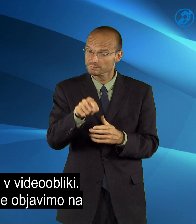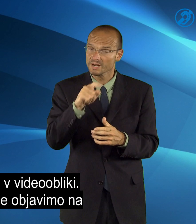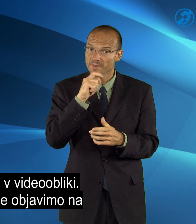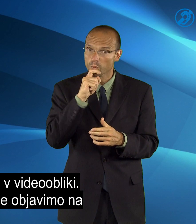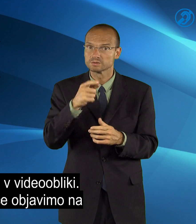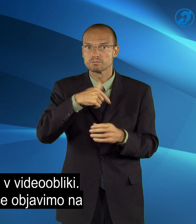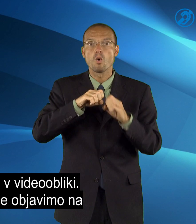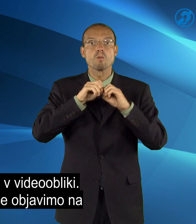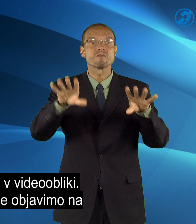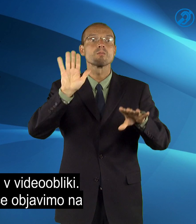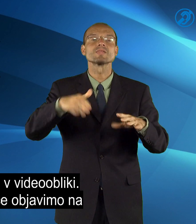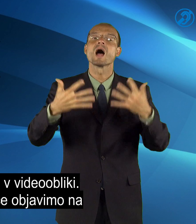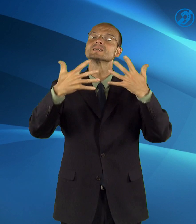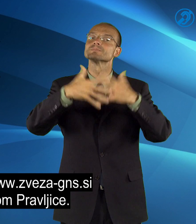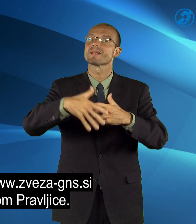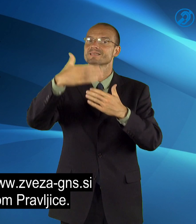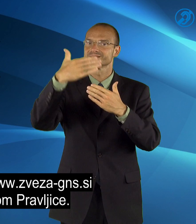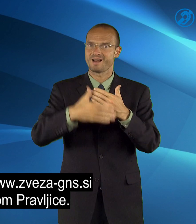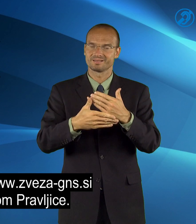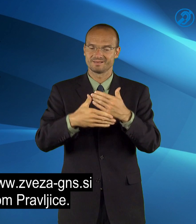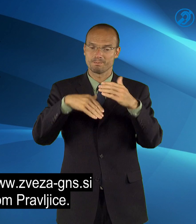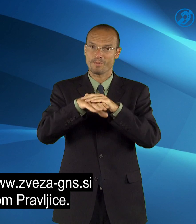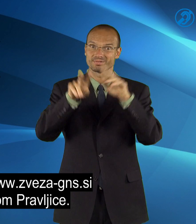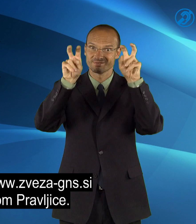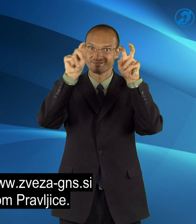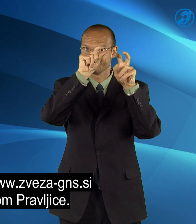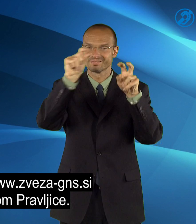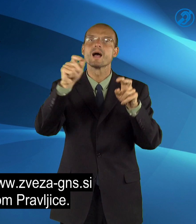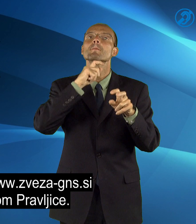Vse te pravljice objavimo na spletni strani pod zavihkom Pravljice.